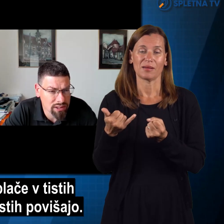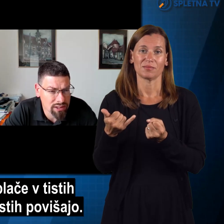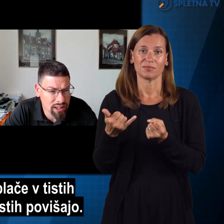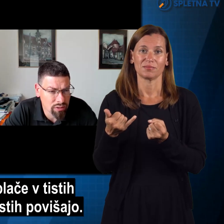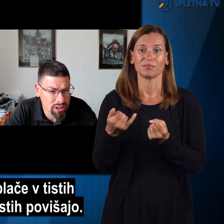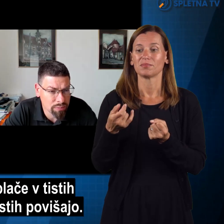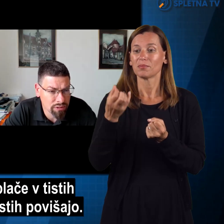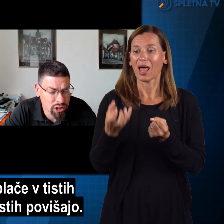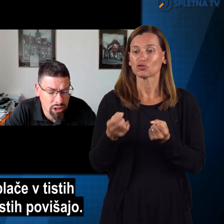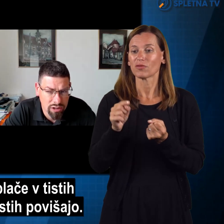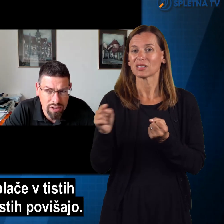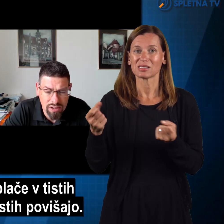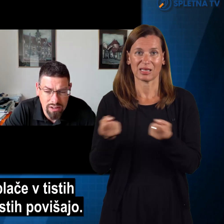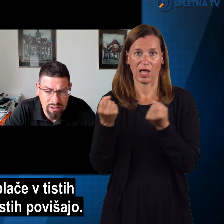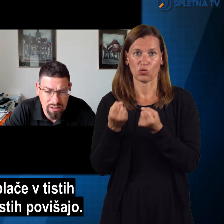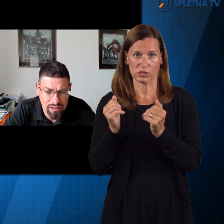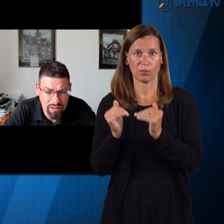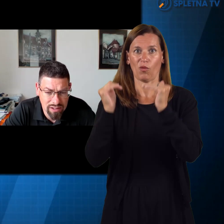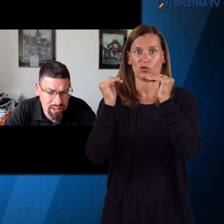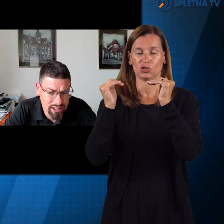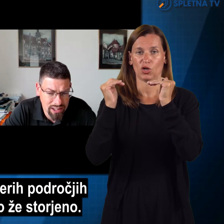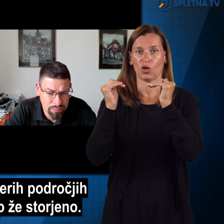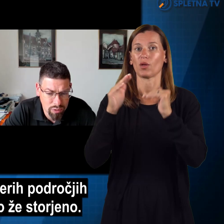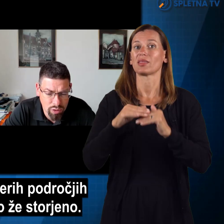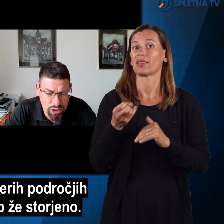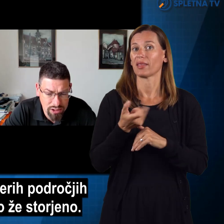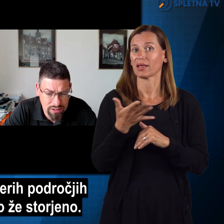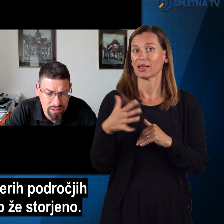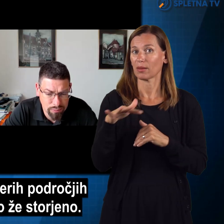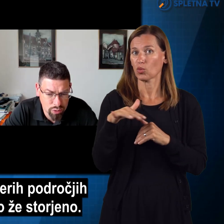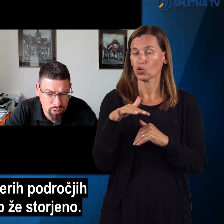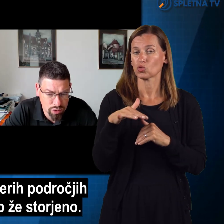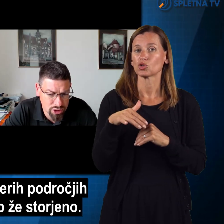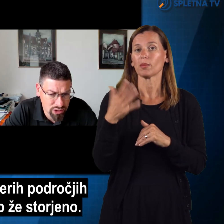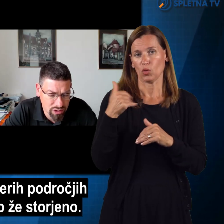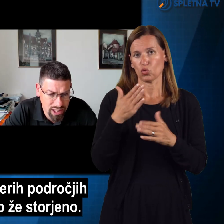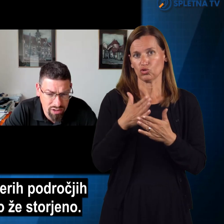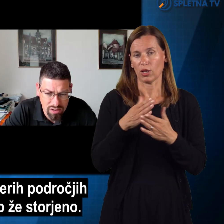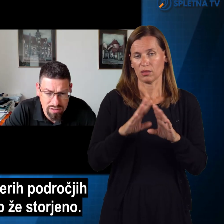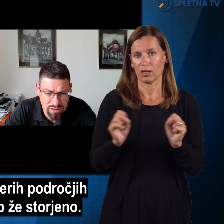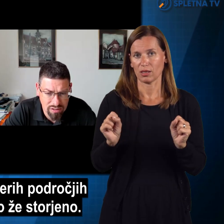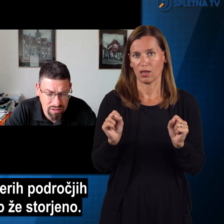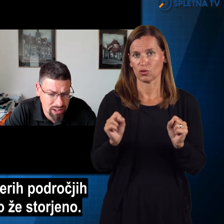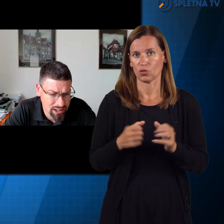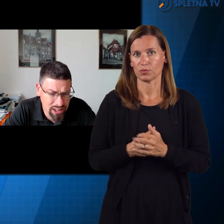v tistih dejavnostih povišajo. Na nekaterih področjih je bilo to že